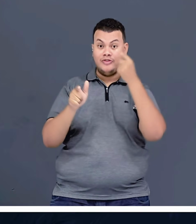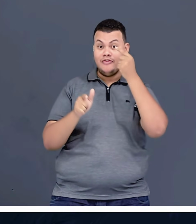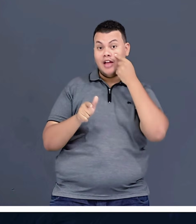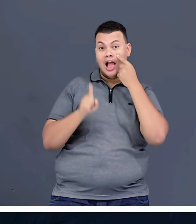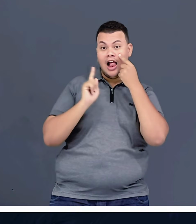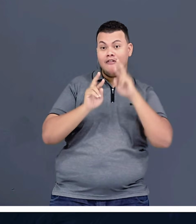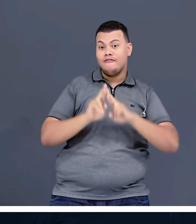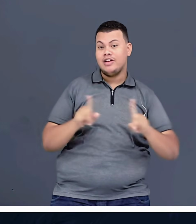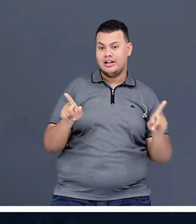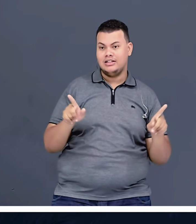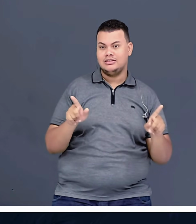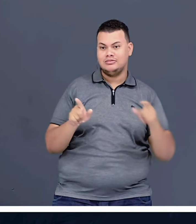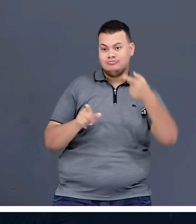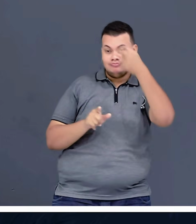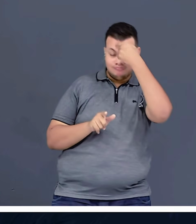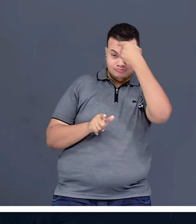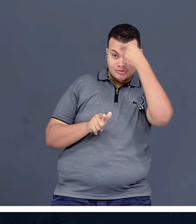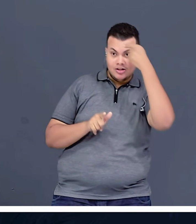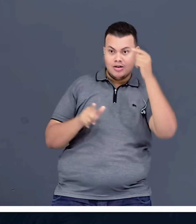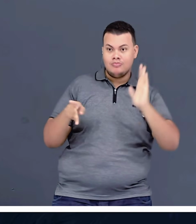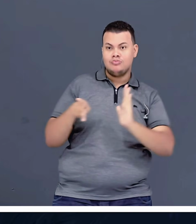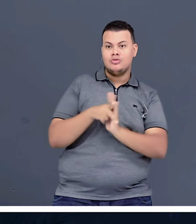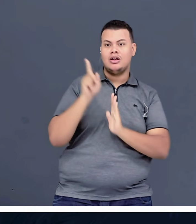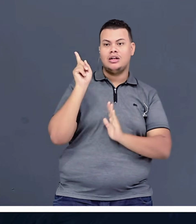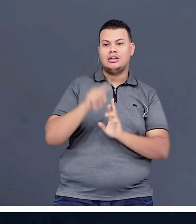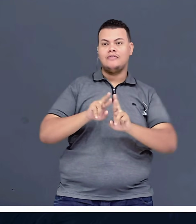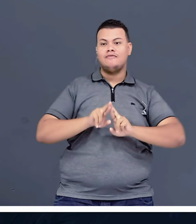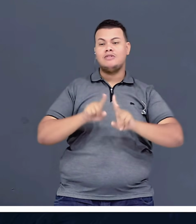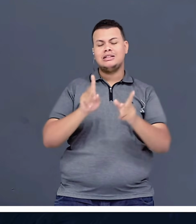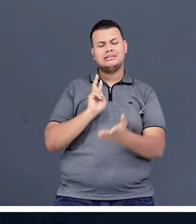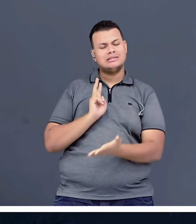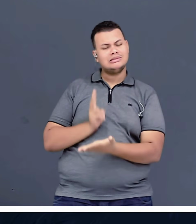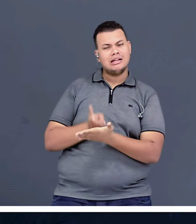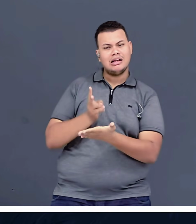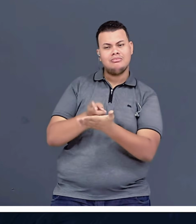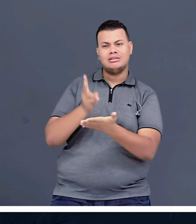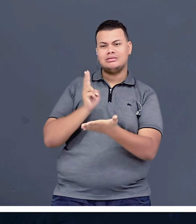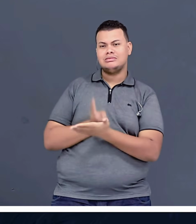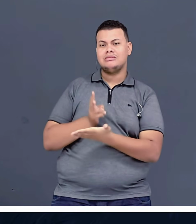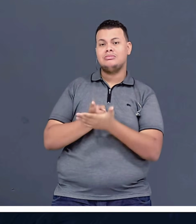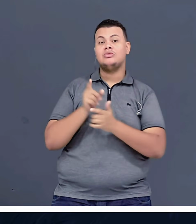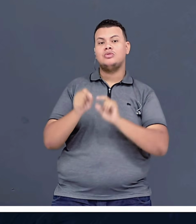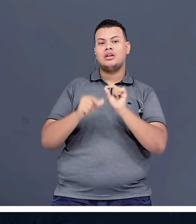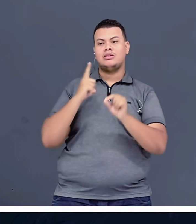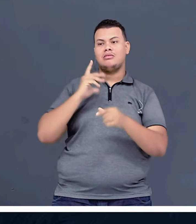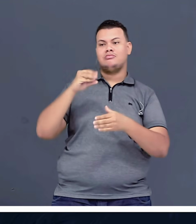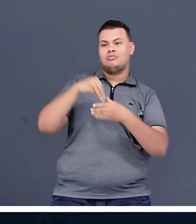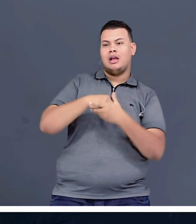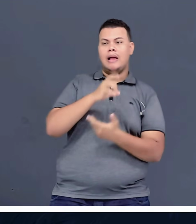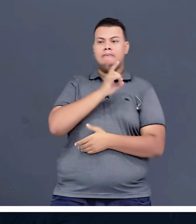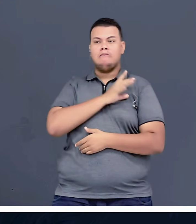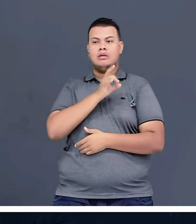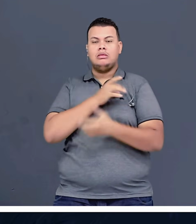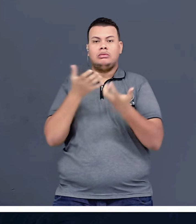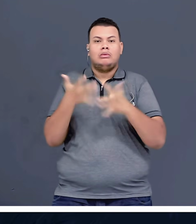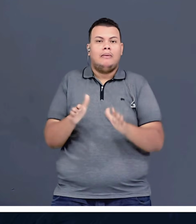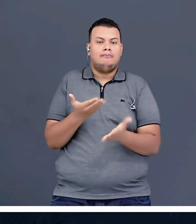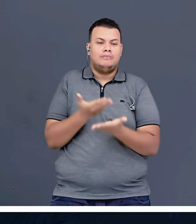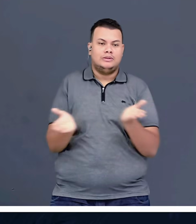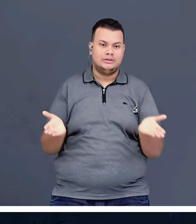diferente? A mentalidade da escassez sempre está abraçada com o medo de